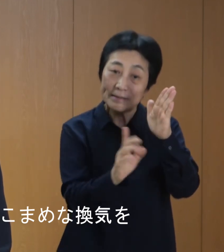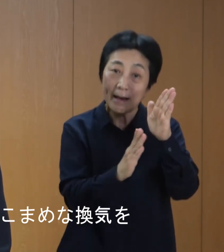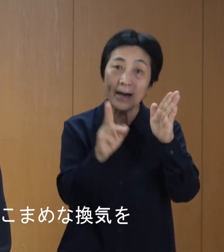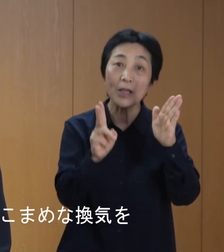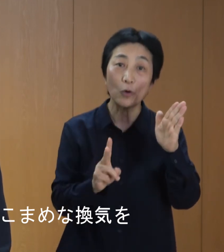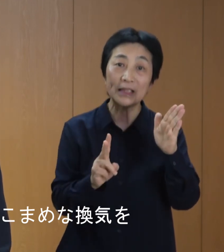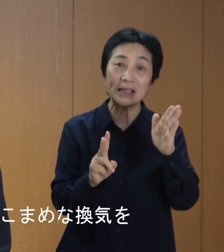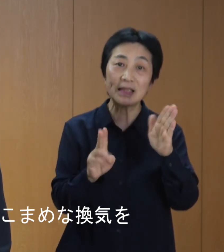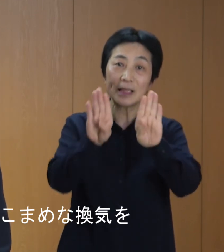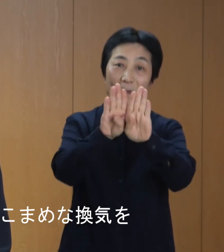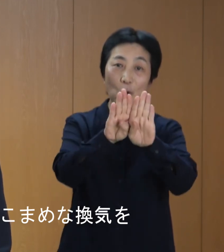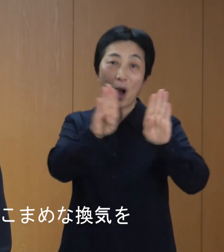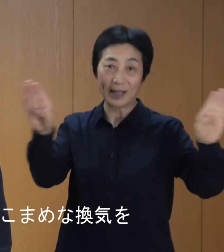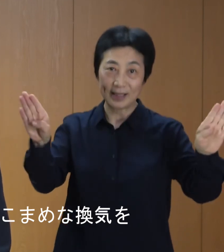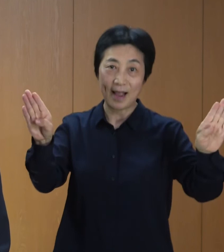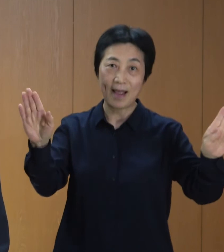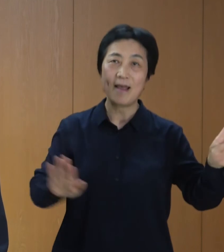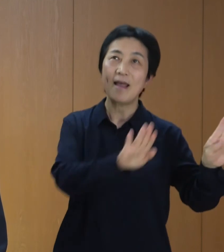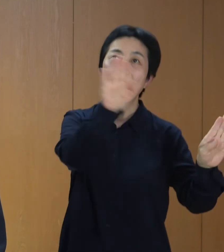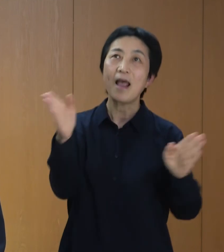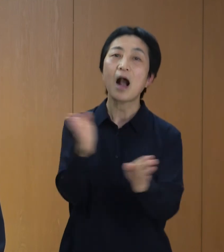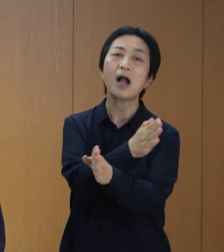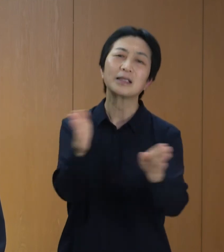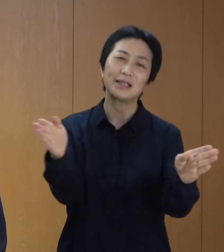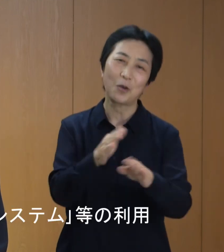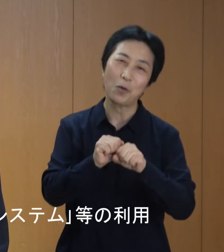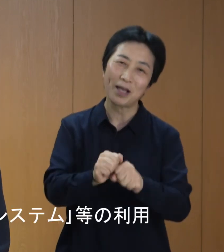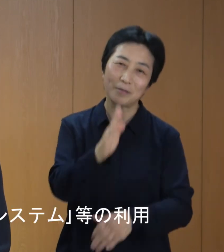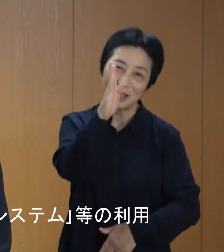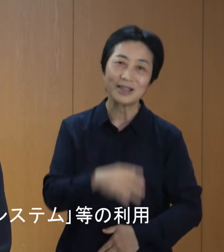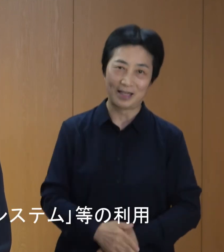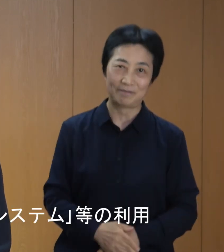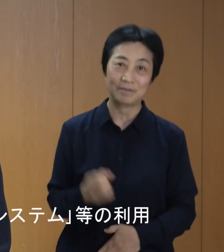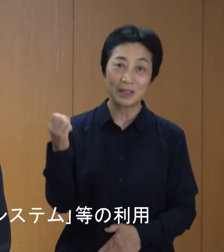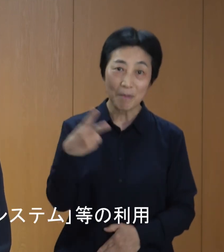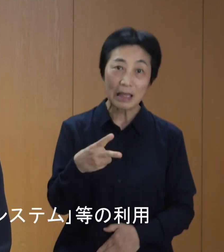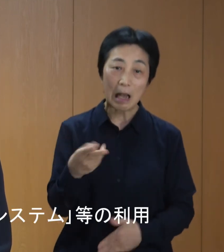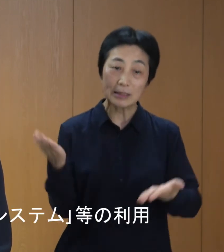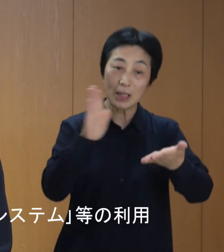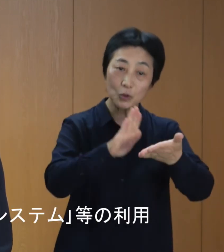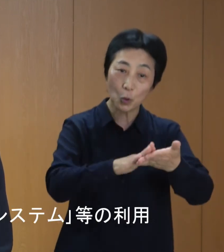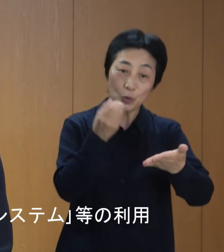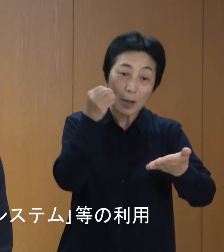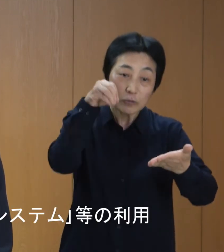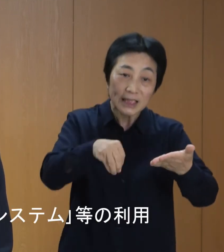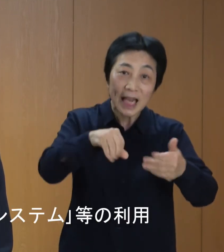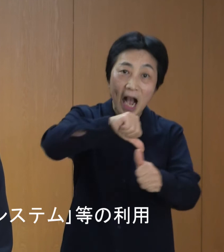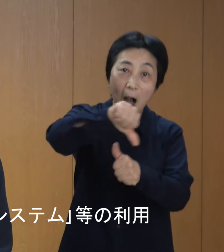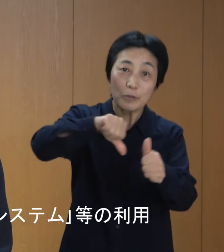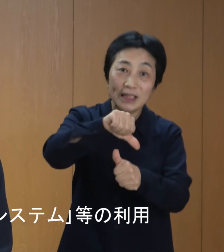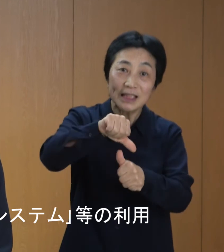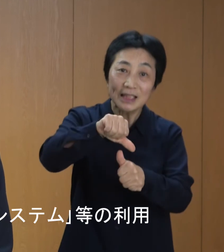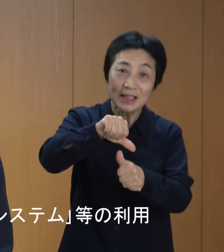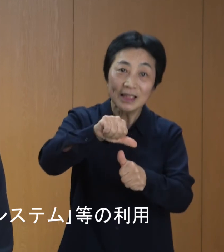換気を徹底してください。接触確認アプリ COCOA、 兵庫県のコロナ追跡システム